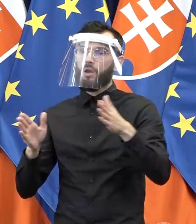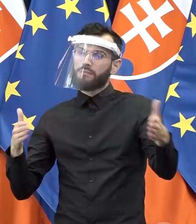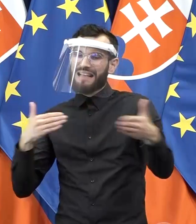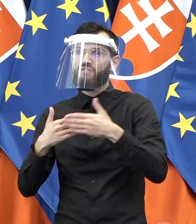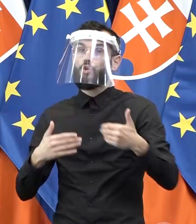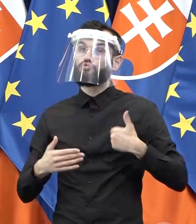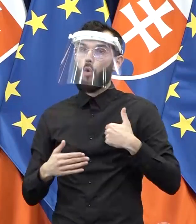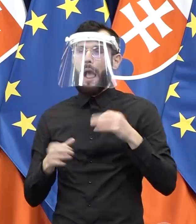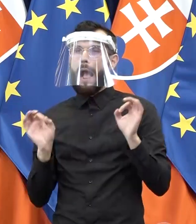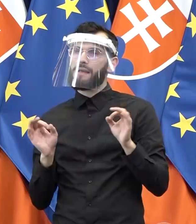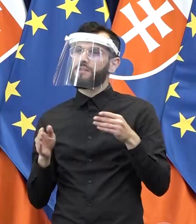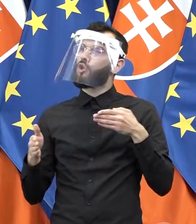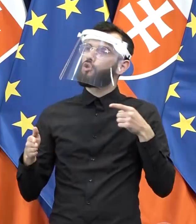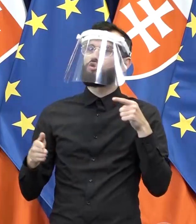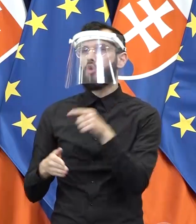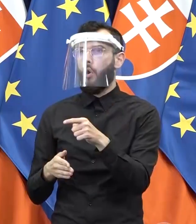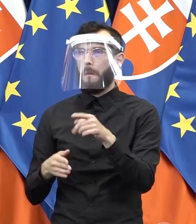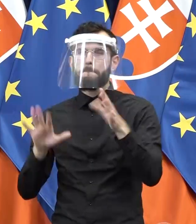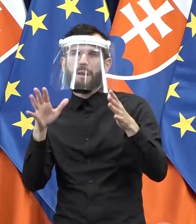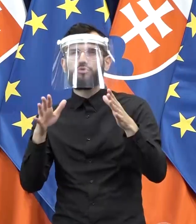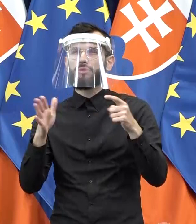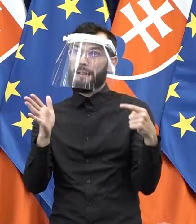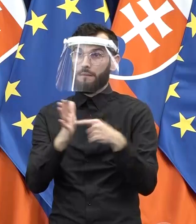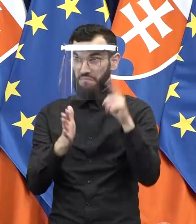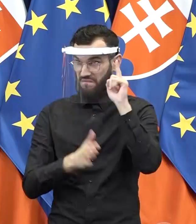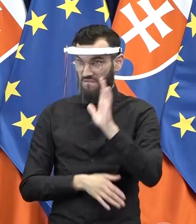školy? Či už je nejaký aspoň približný termín?